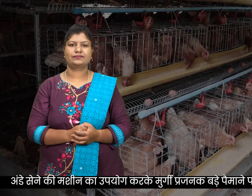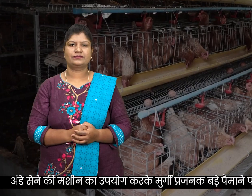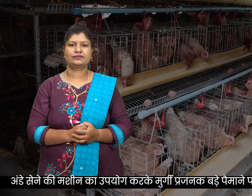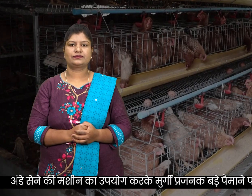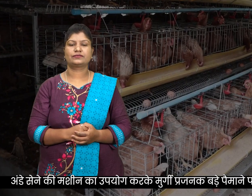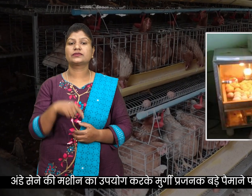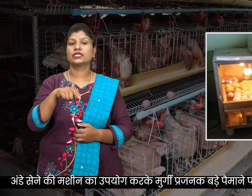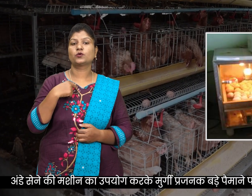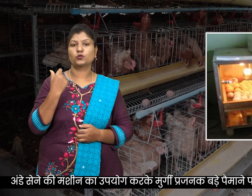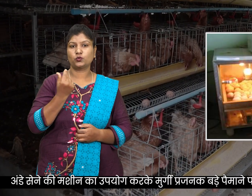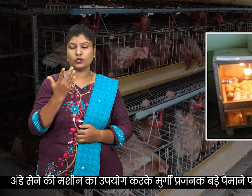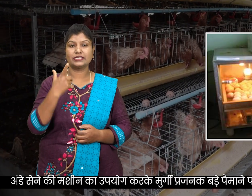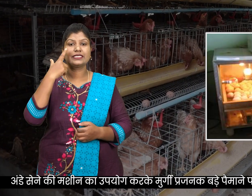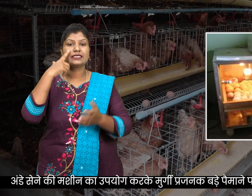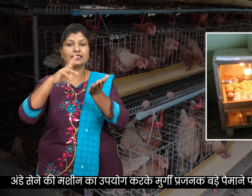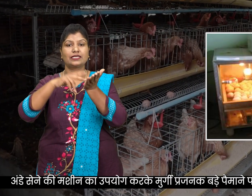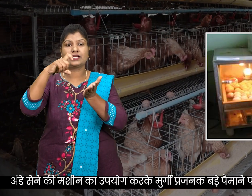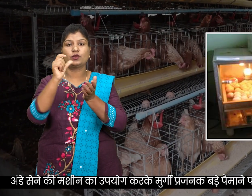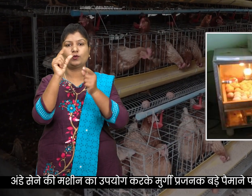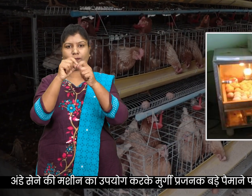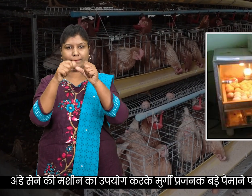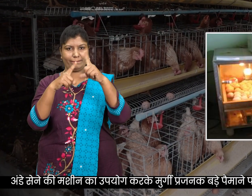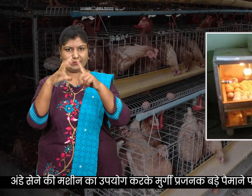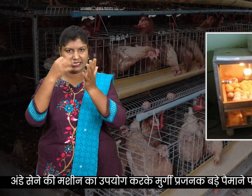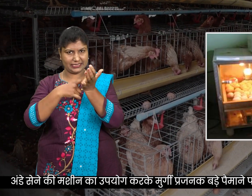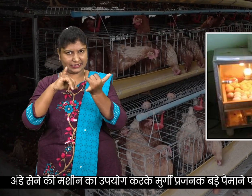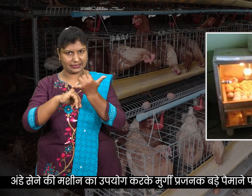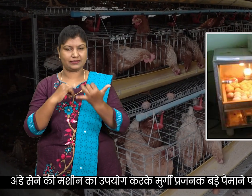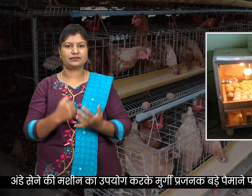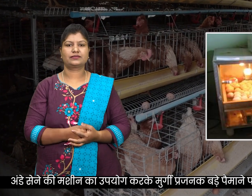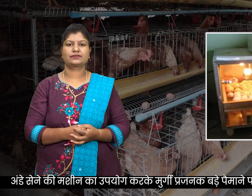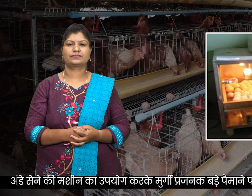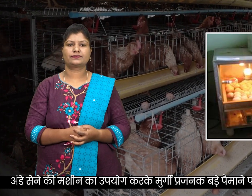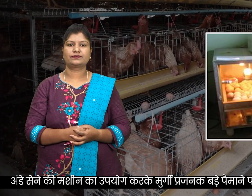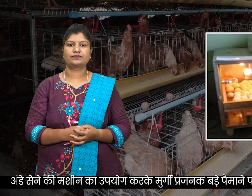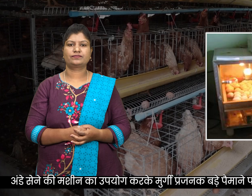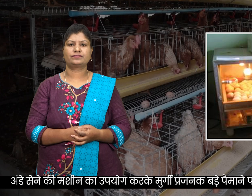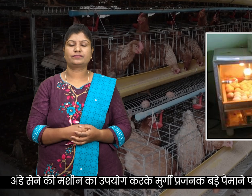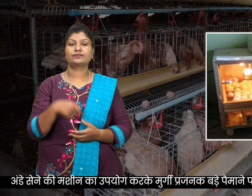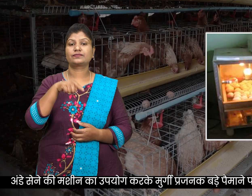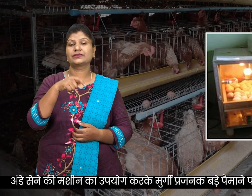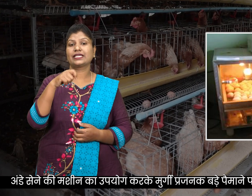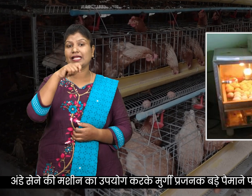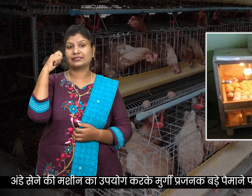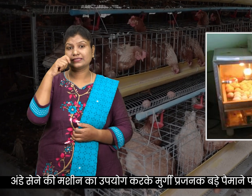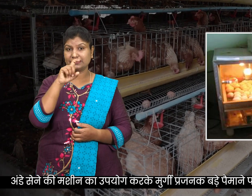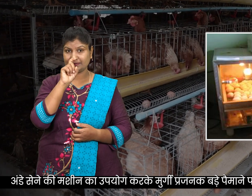अंडे सेने की मशीन का उपयोग करके मुर्गी प्रजनक बड़े पैमाने पर मुर्गी का उत्पादन करते हैं।